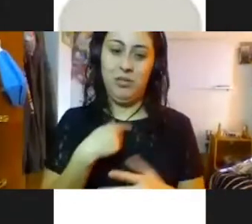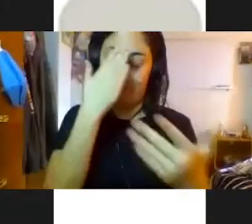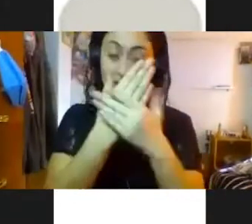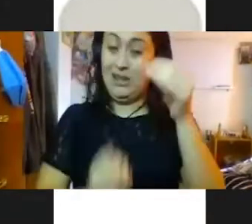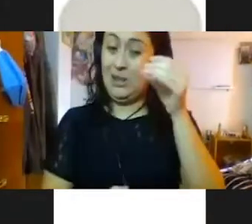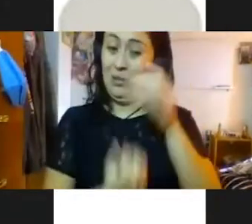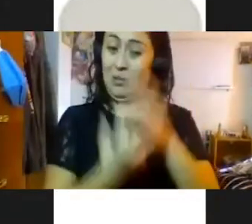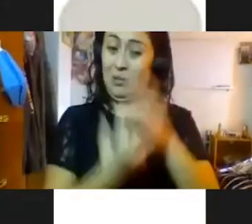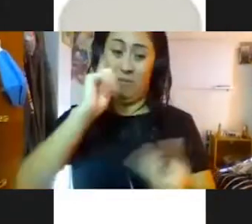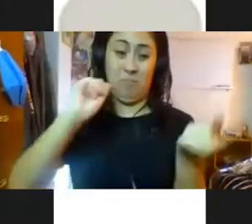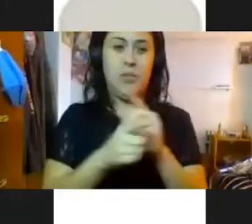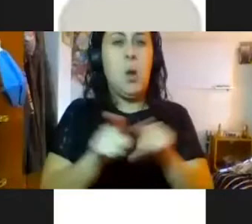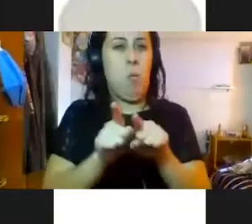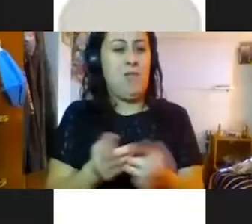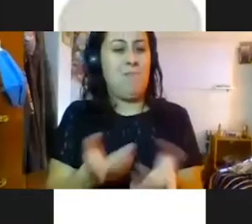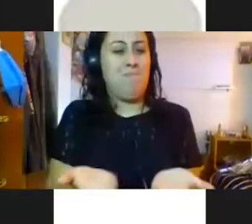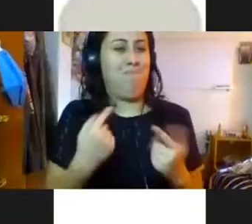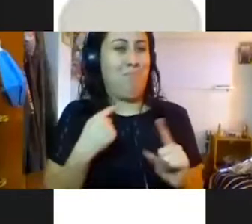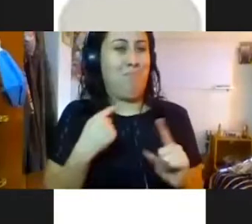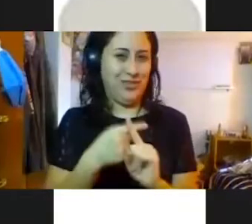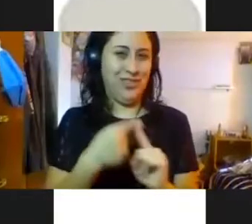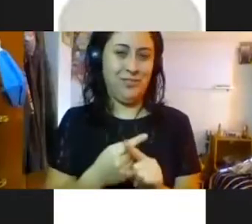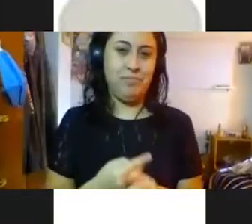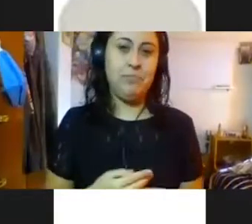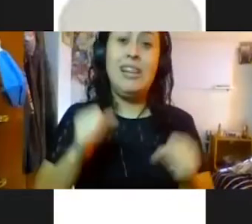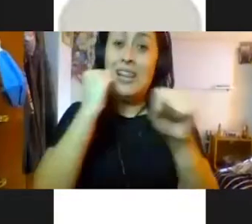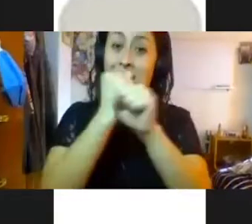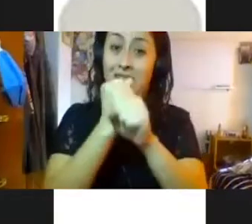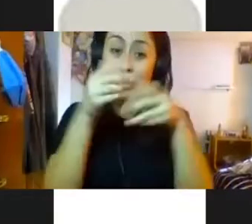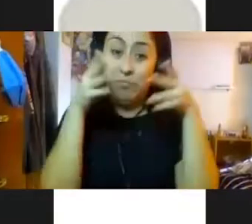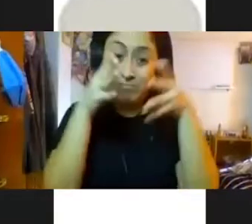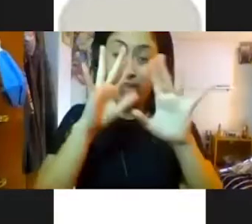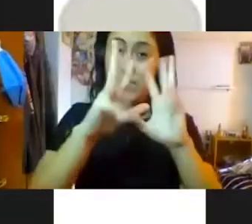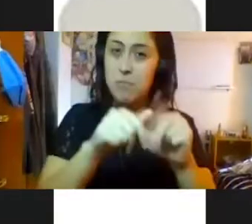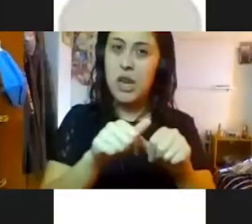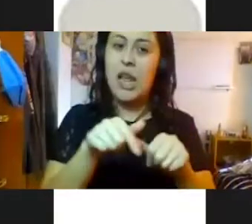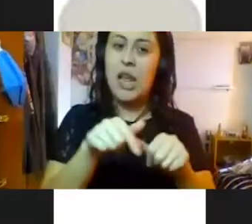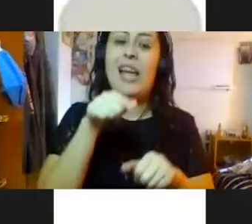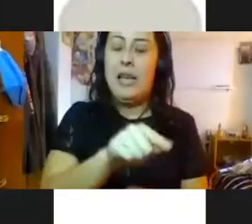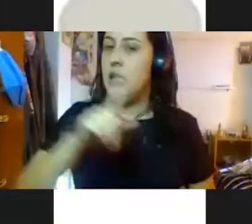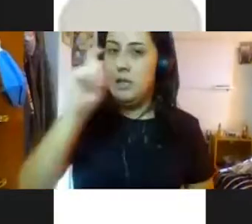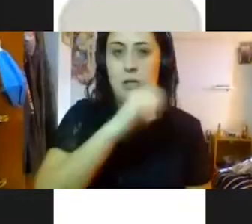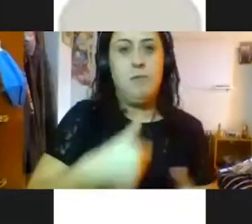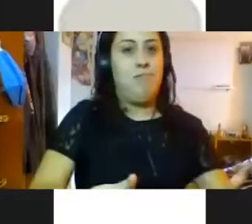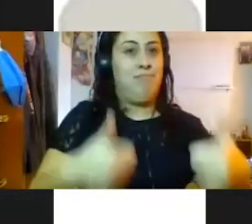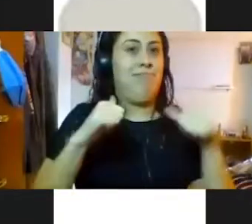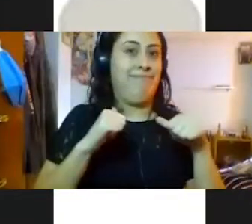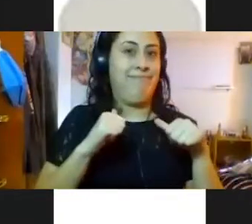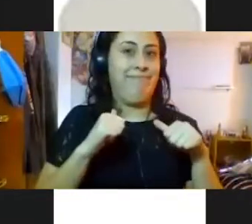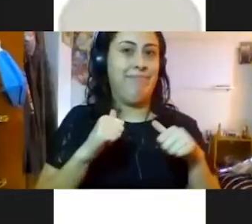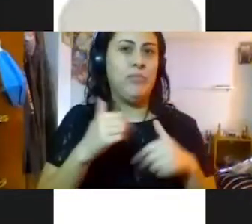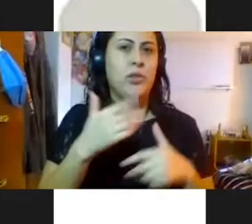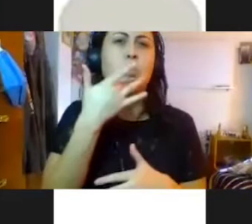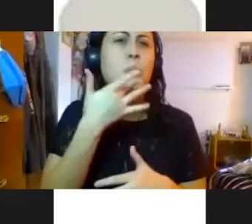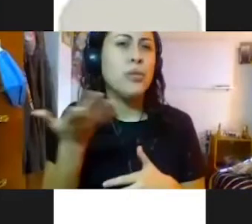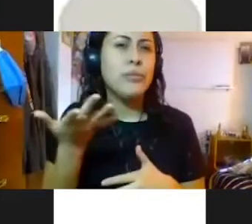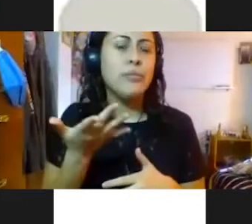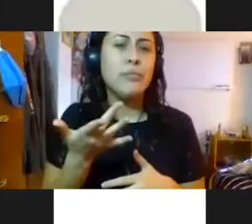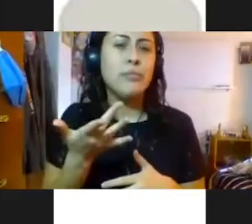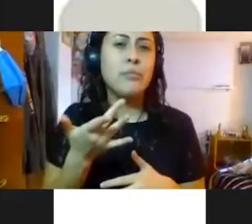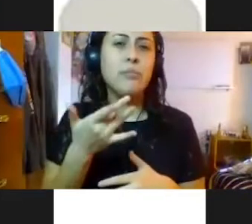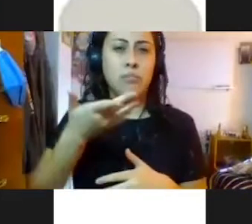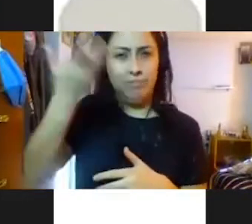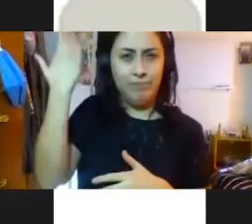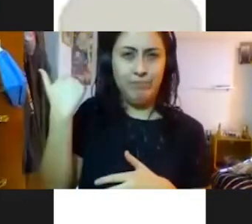El trabajo con la familia creo que es lo más desafiante. Para mi expresión